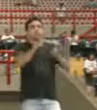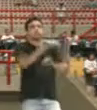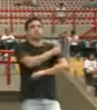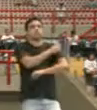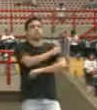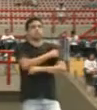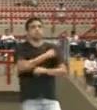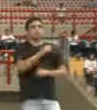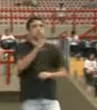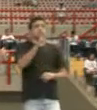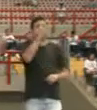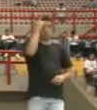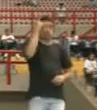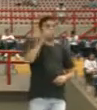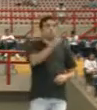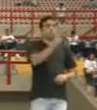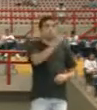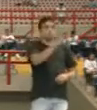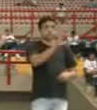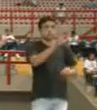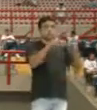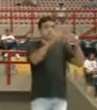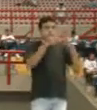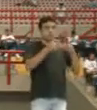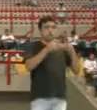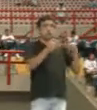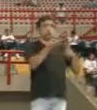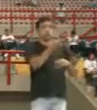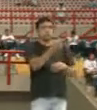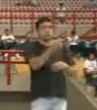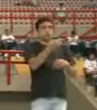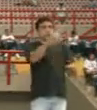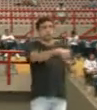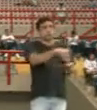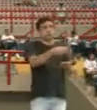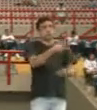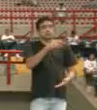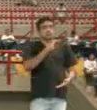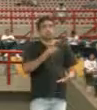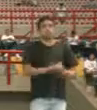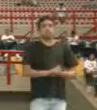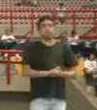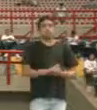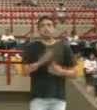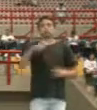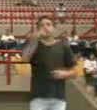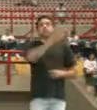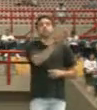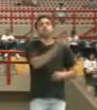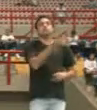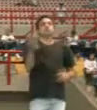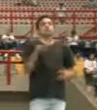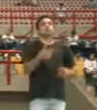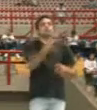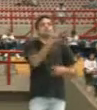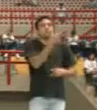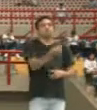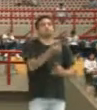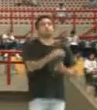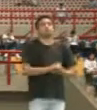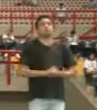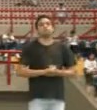alunos: pessoal, se a UFC pede um mínimo de 20 linhas e um máximo de 30, nós vamos fazer quantas linhas?